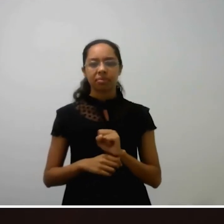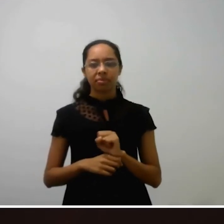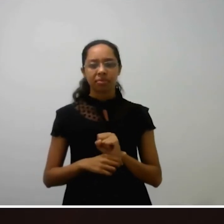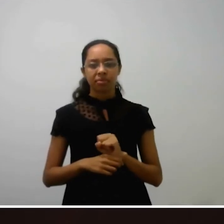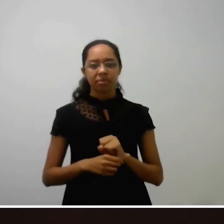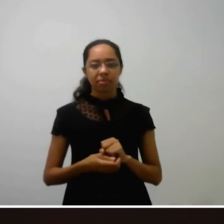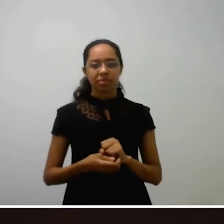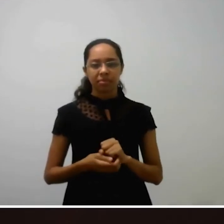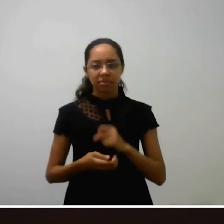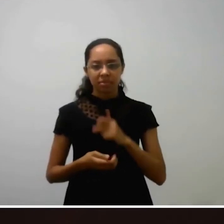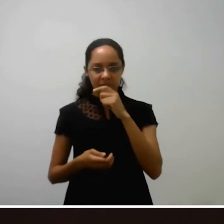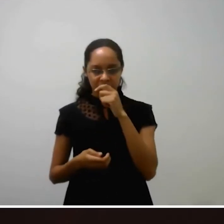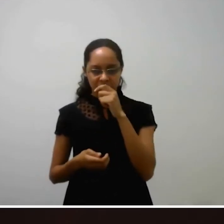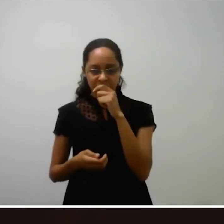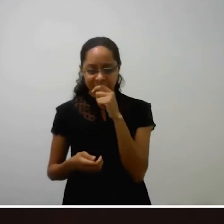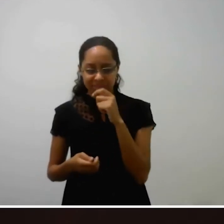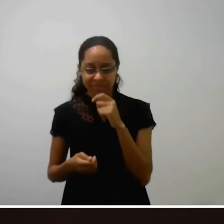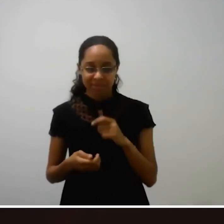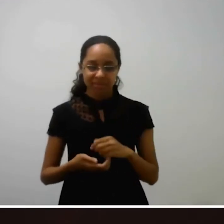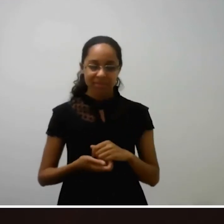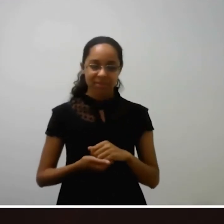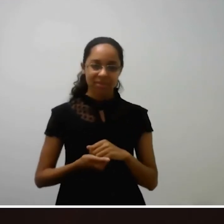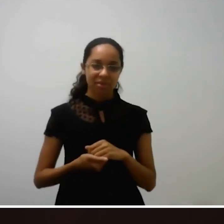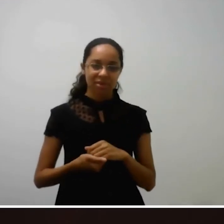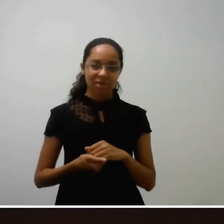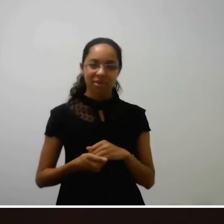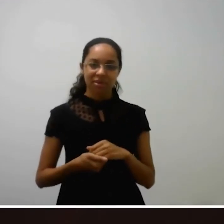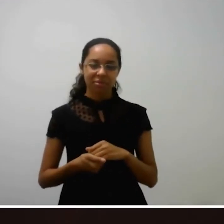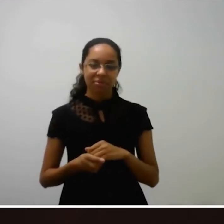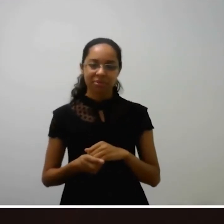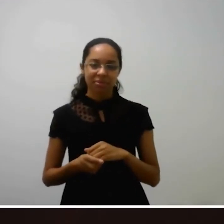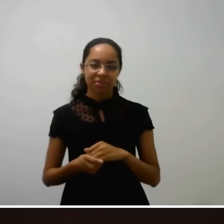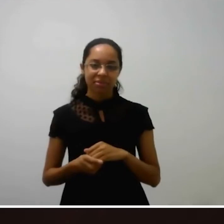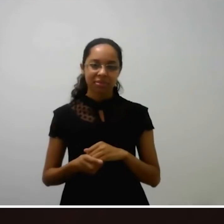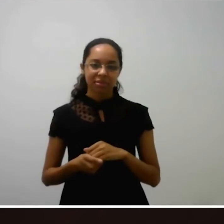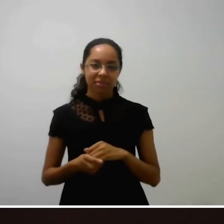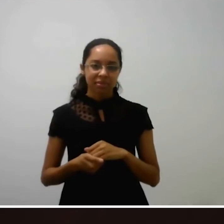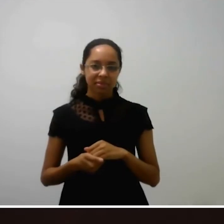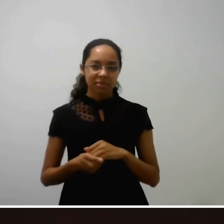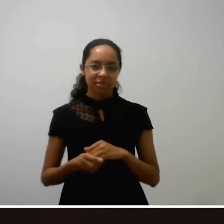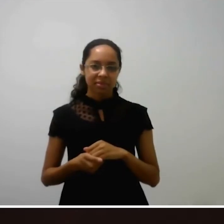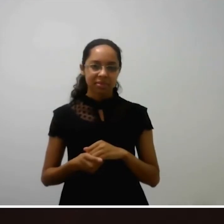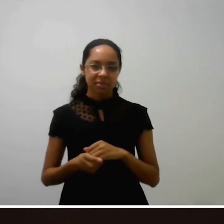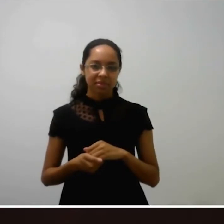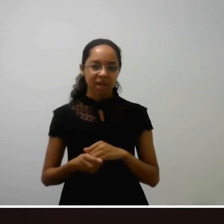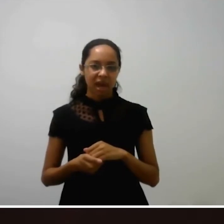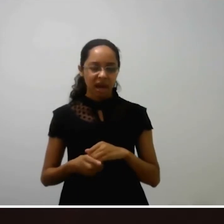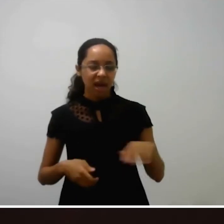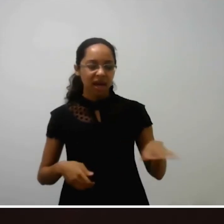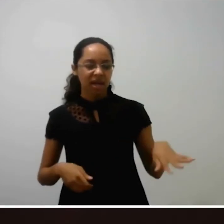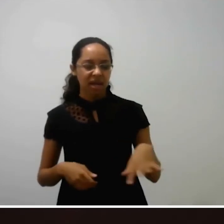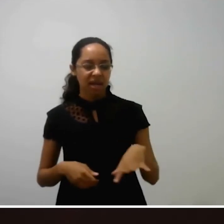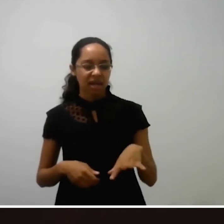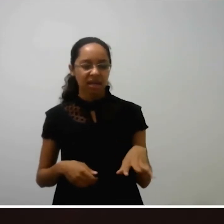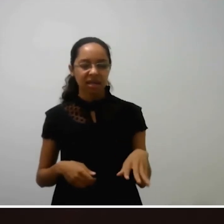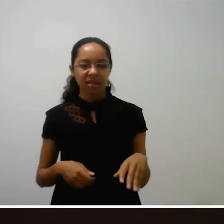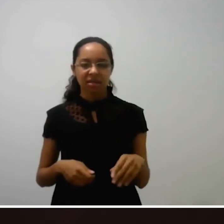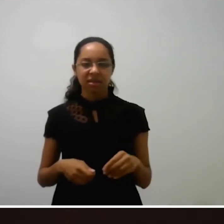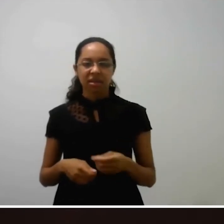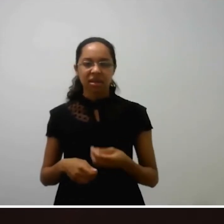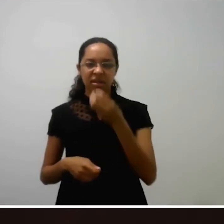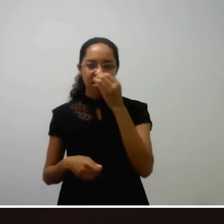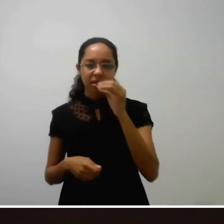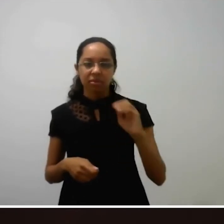o desprezado grupinho dos valdenses lhe negava o reconhecimento como supremo cabeça da igreja. Como tolerar